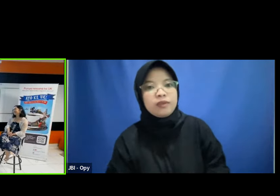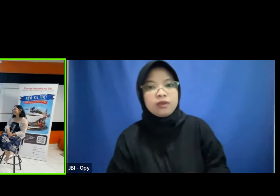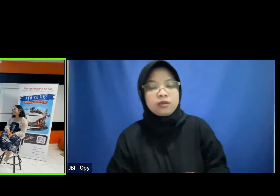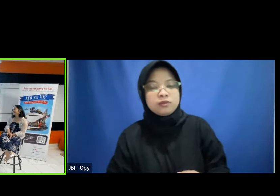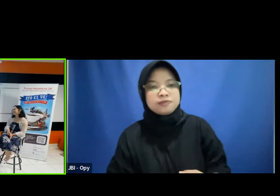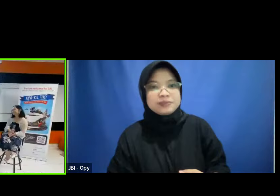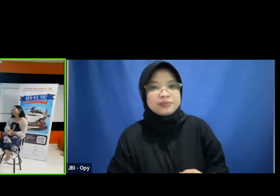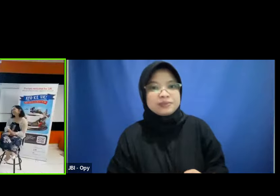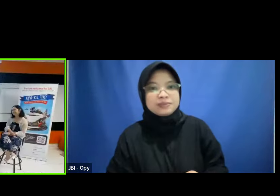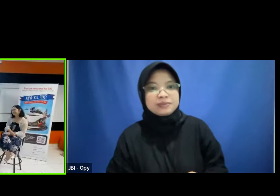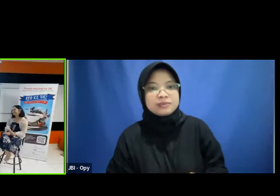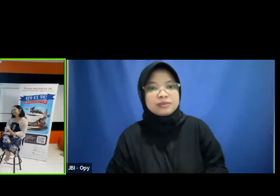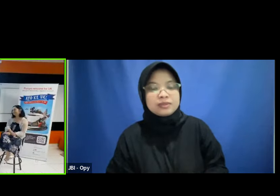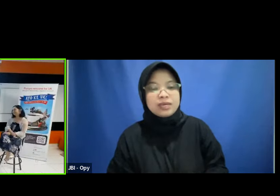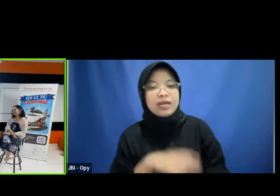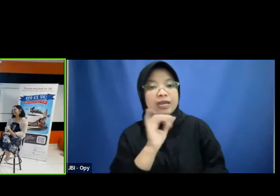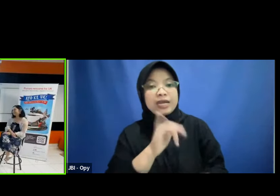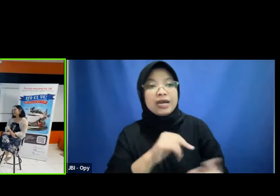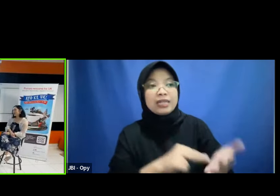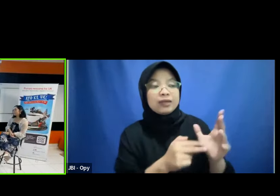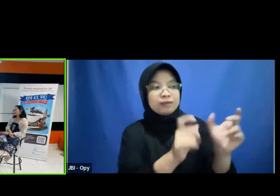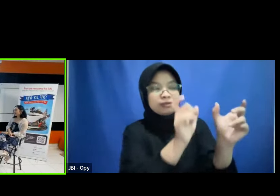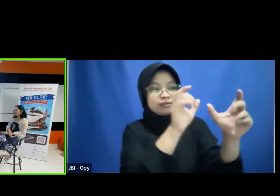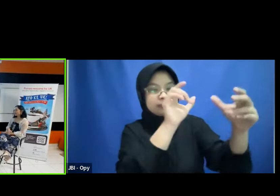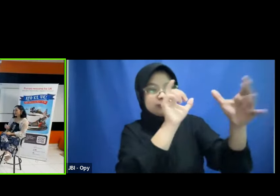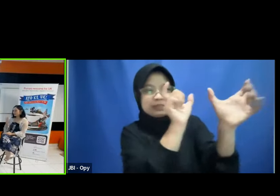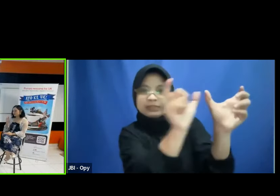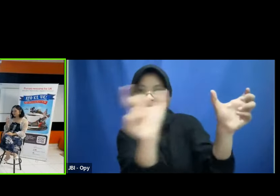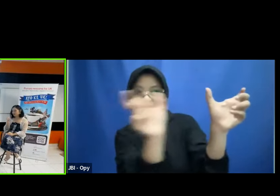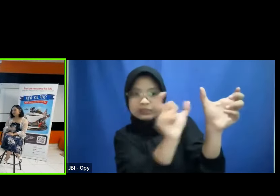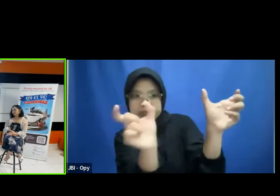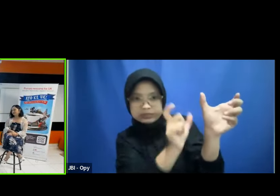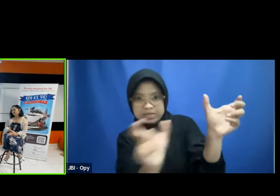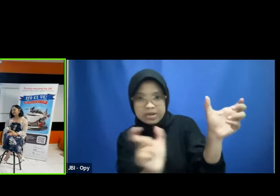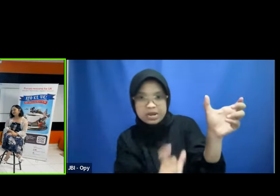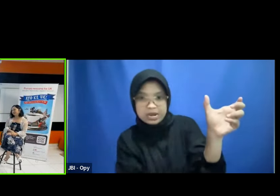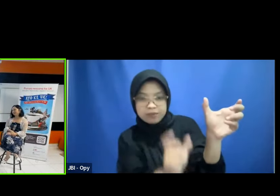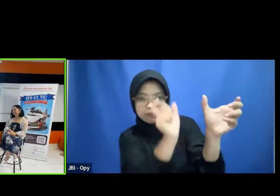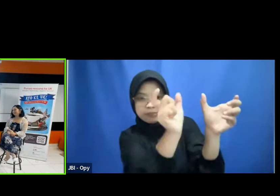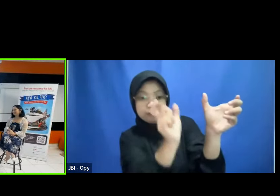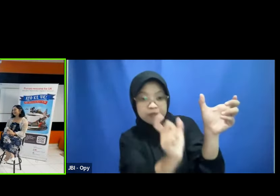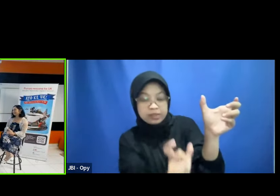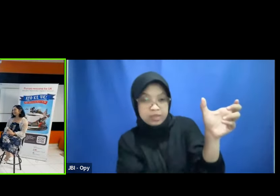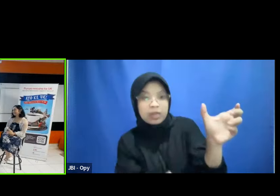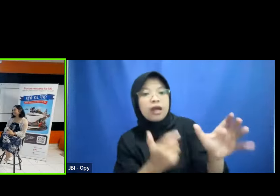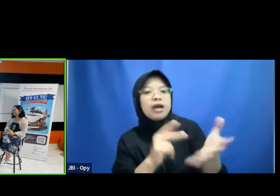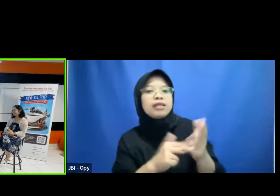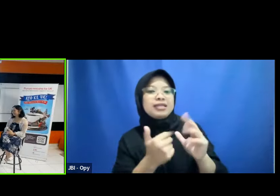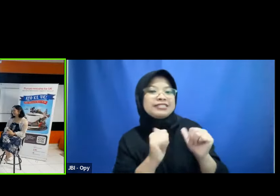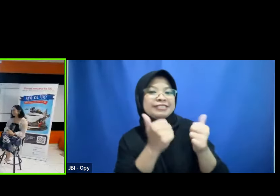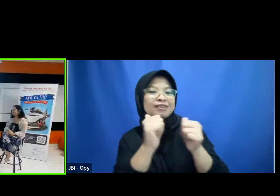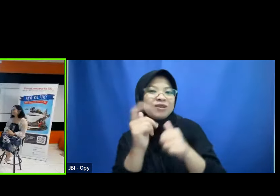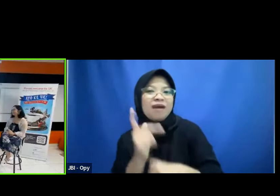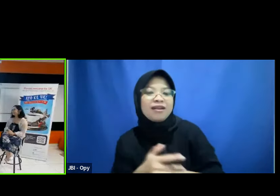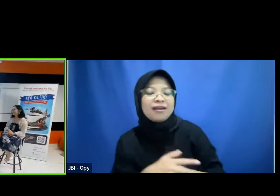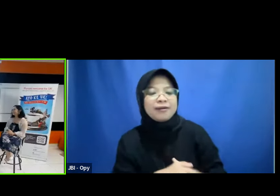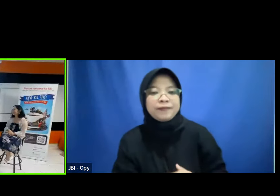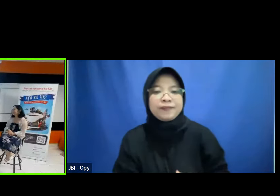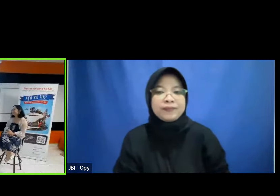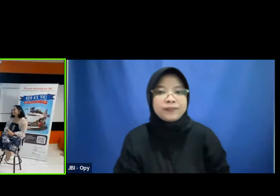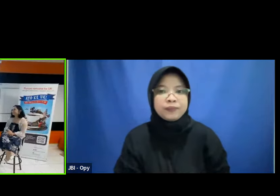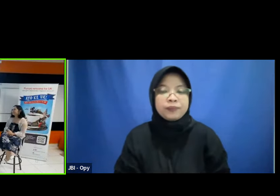tadiupancary jadi ada highllight yang akan kita Heeh kita kita siapkan di sana